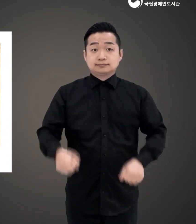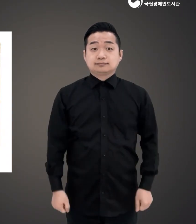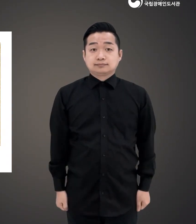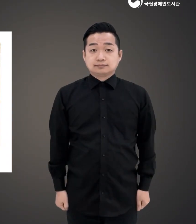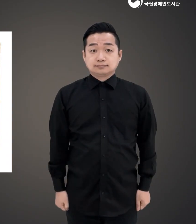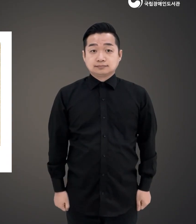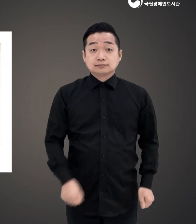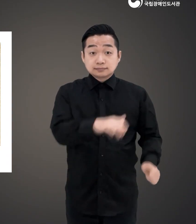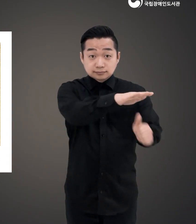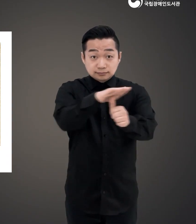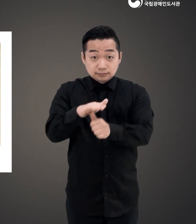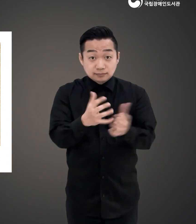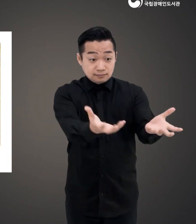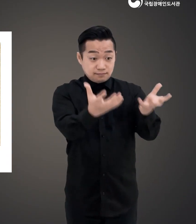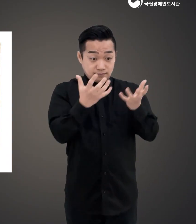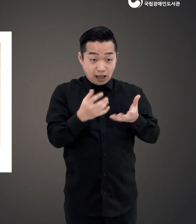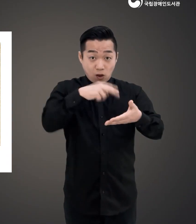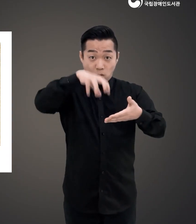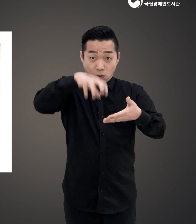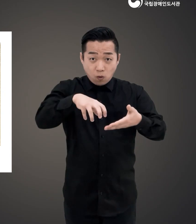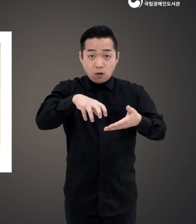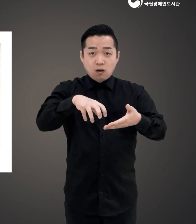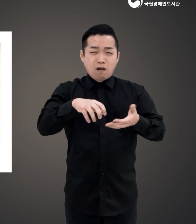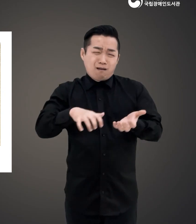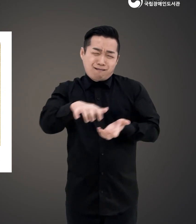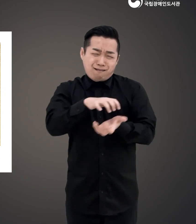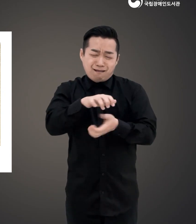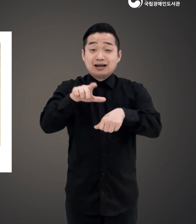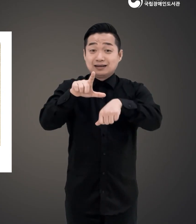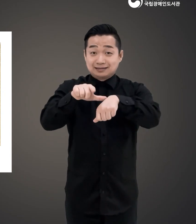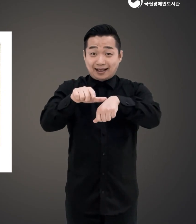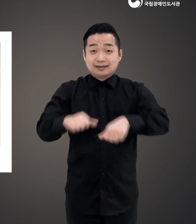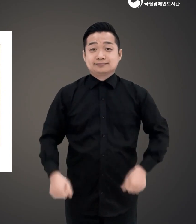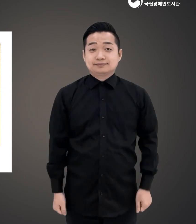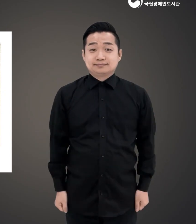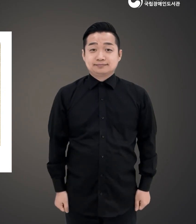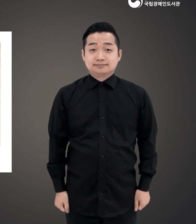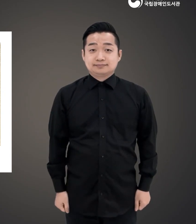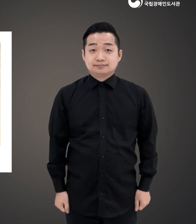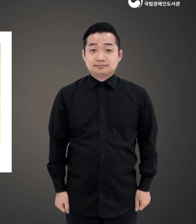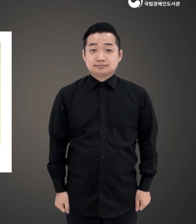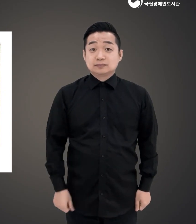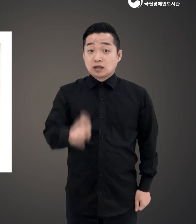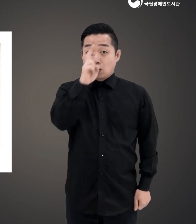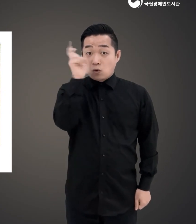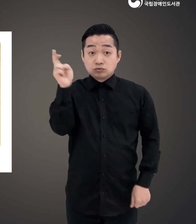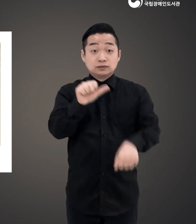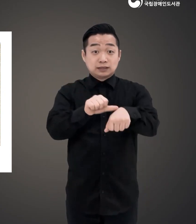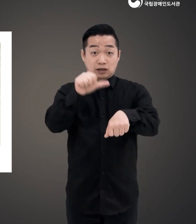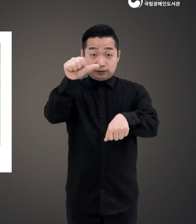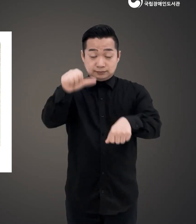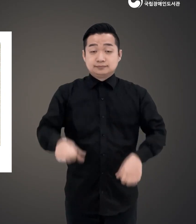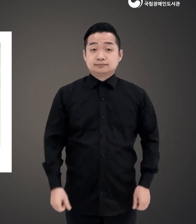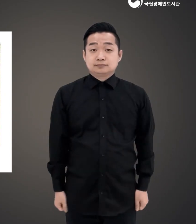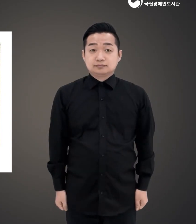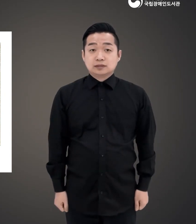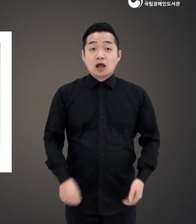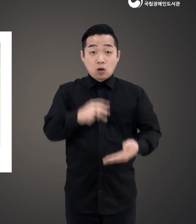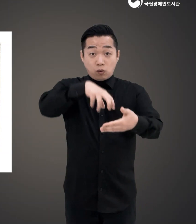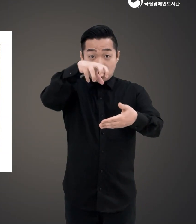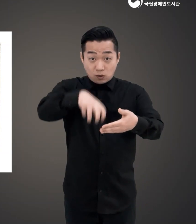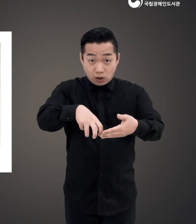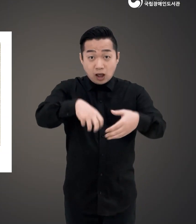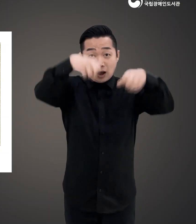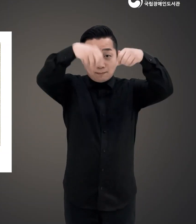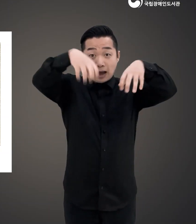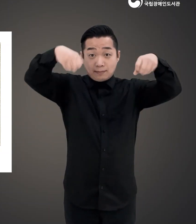됐다. 아이들이 몰려와 도서관이 소란스러워질 시간이었다. 오후 5시가 됐다.